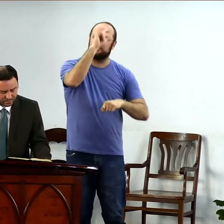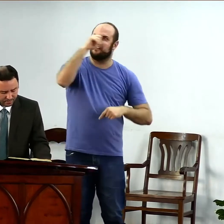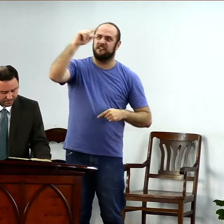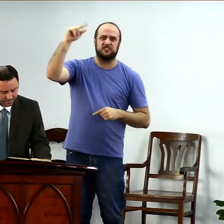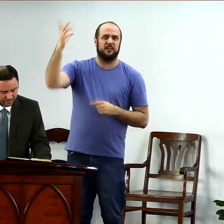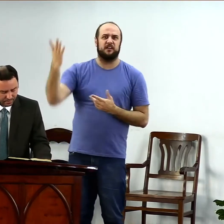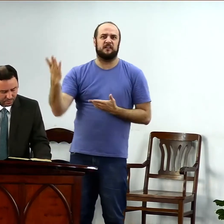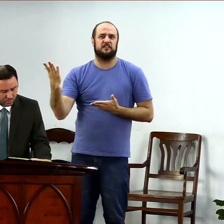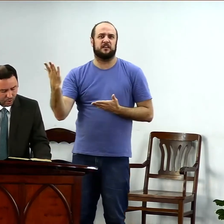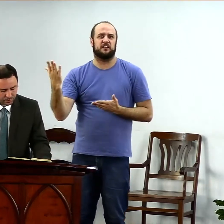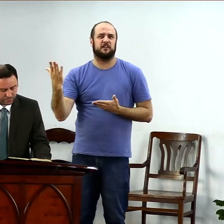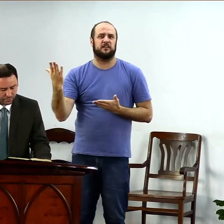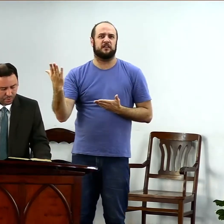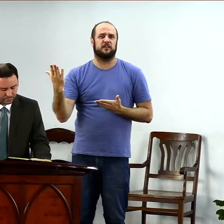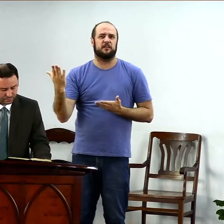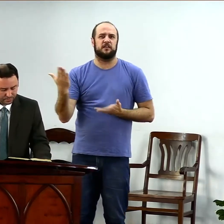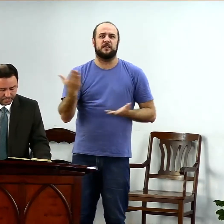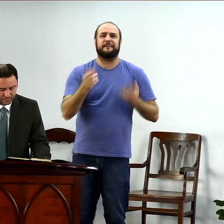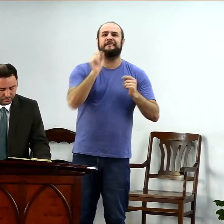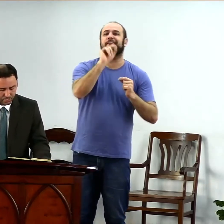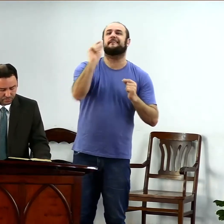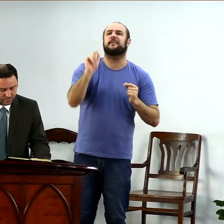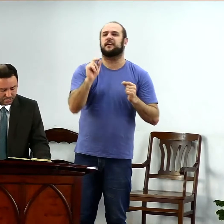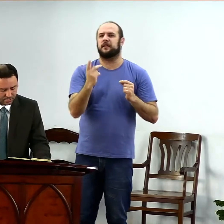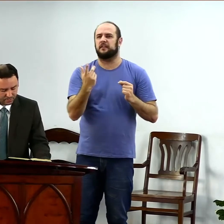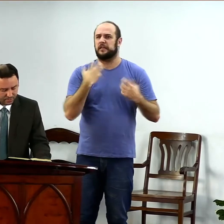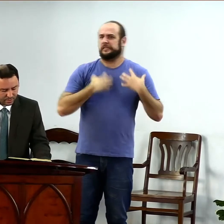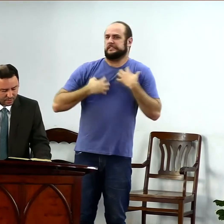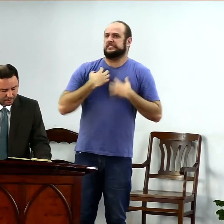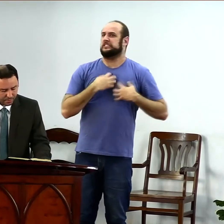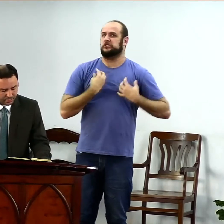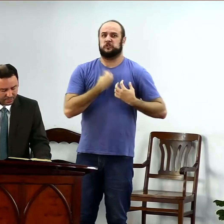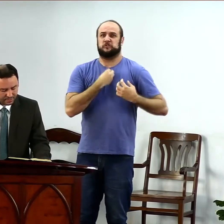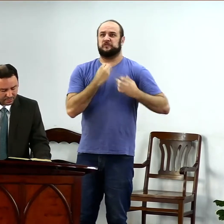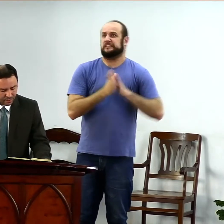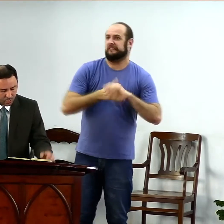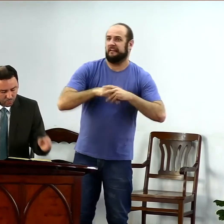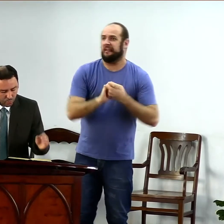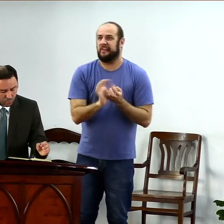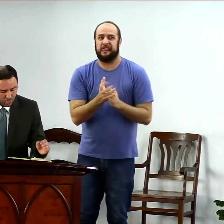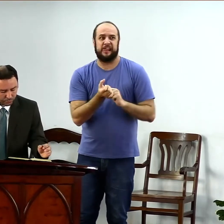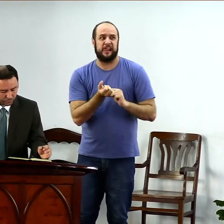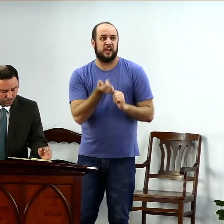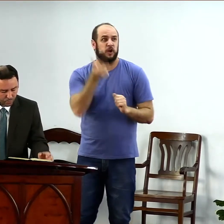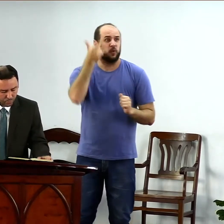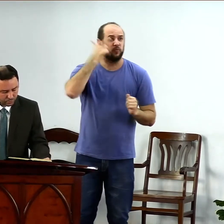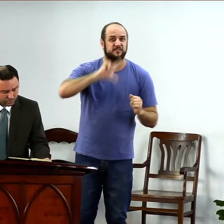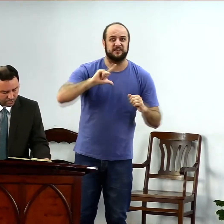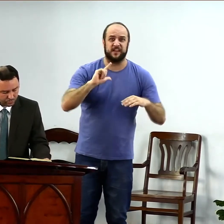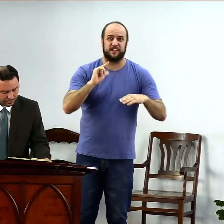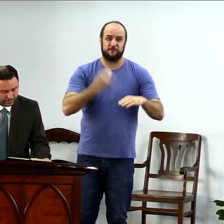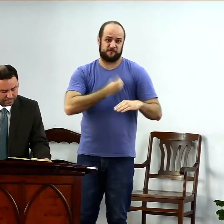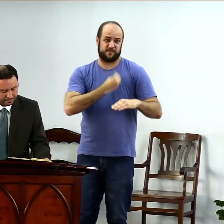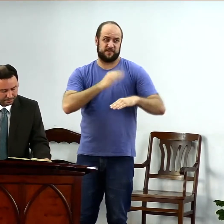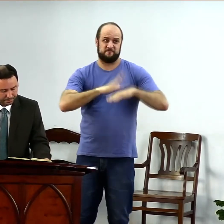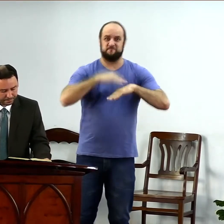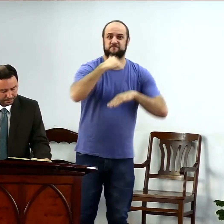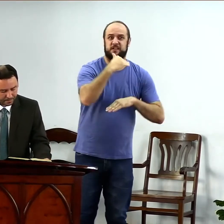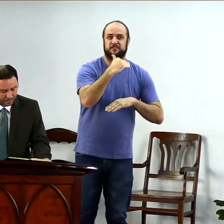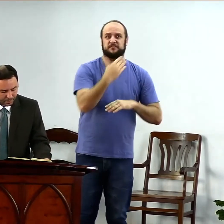as aves? Qual de vós, por ansioso que esteja, pode acrescentar um côvado ao curso da sua